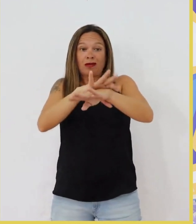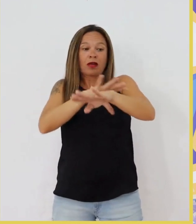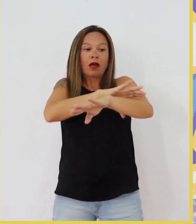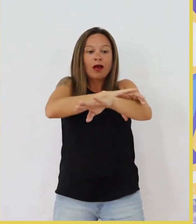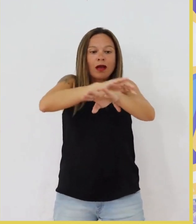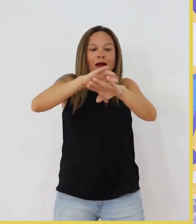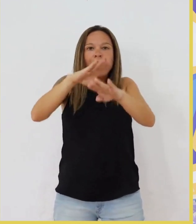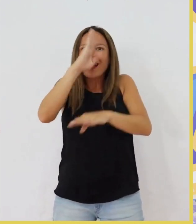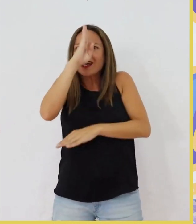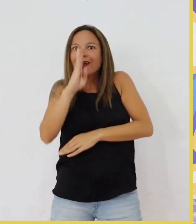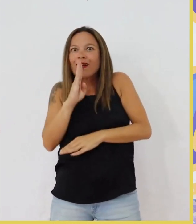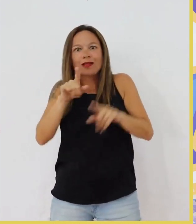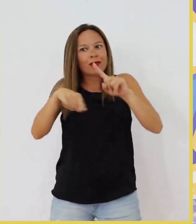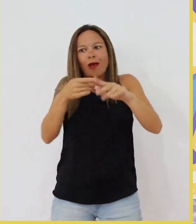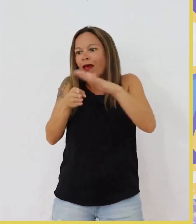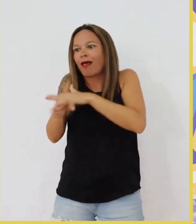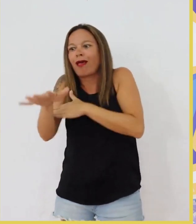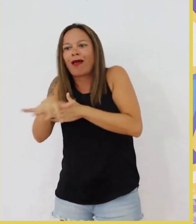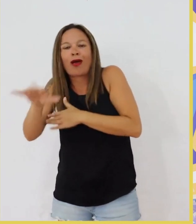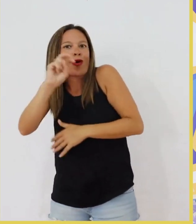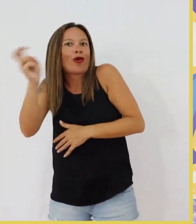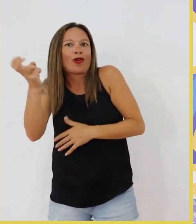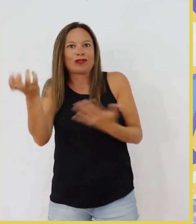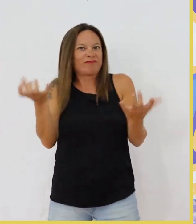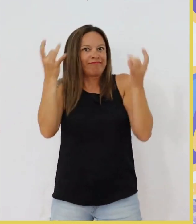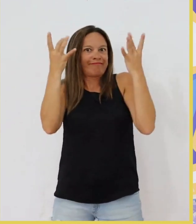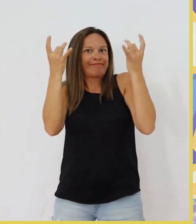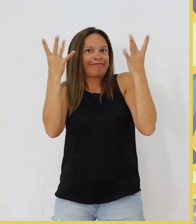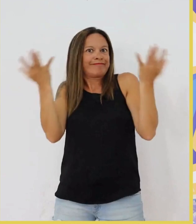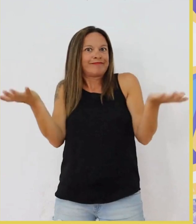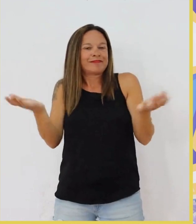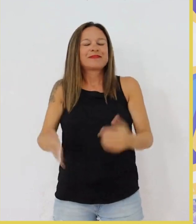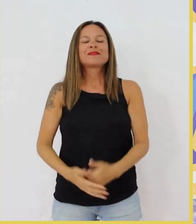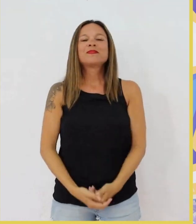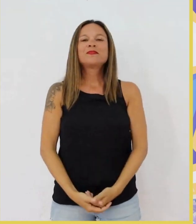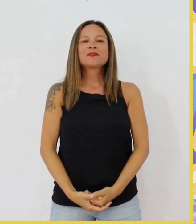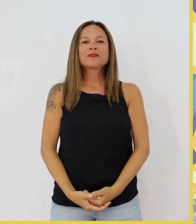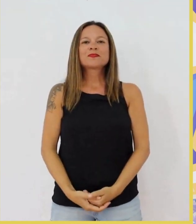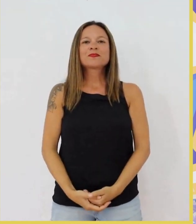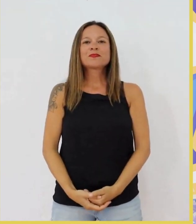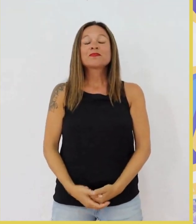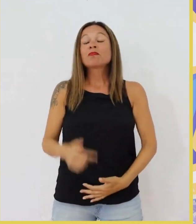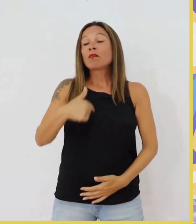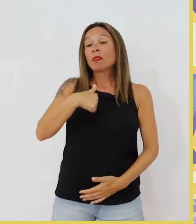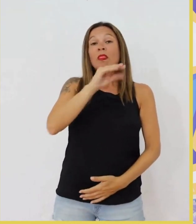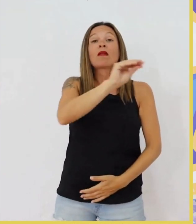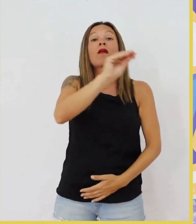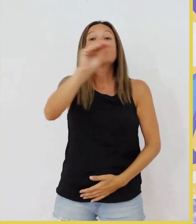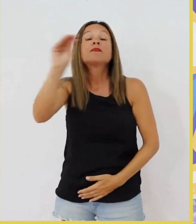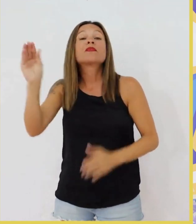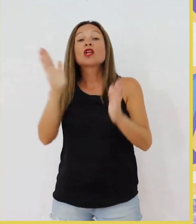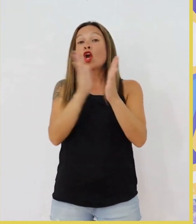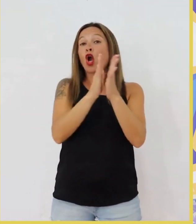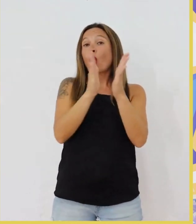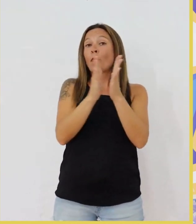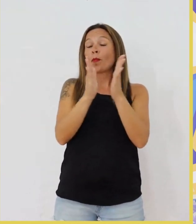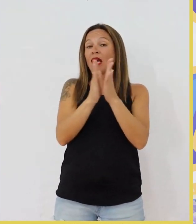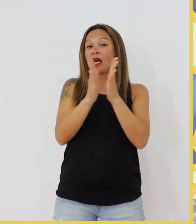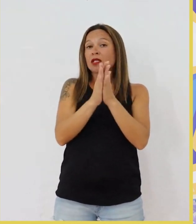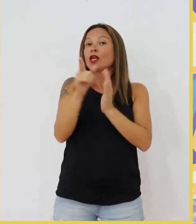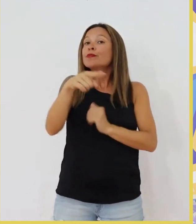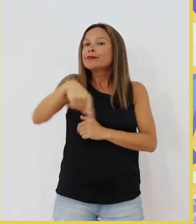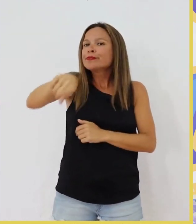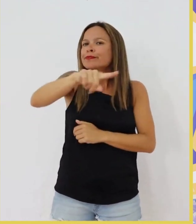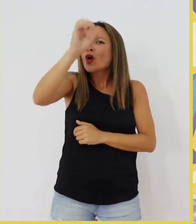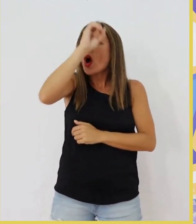los niños se esconden las pulseras en la manga y se cuelan. Entonces no